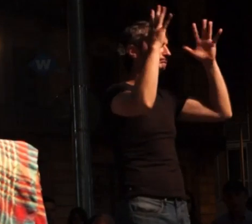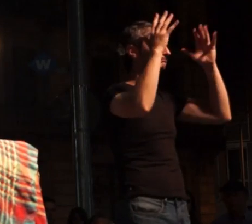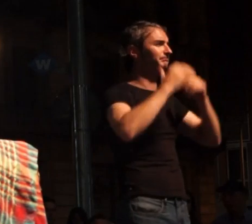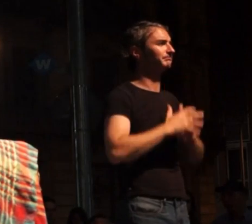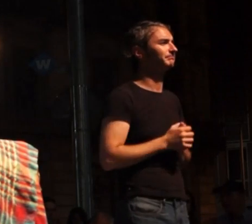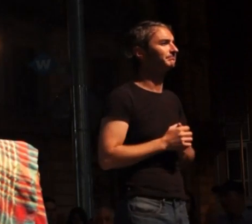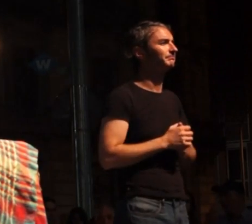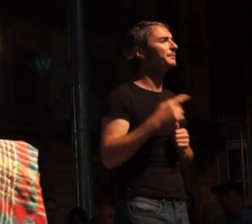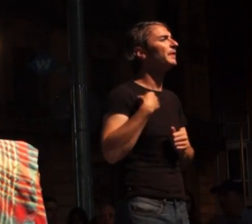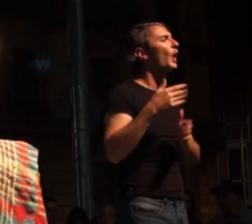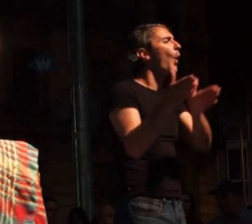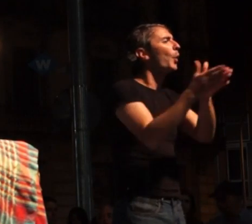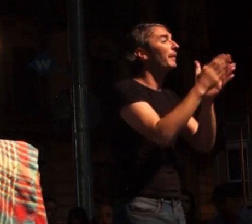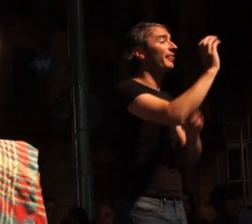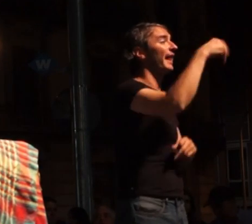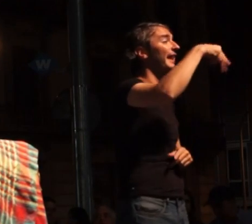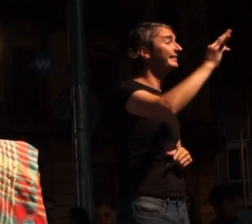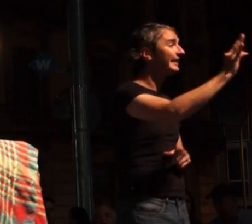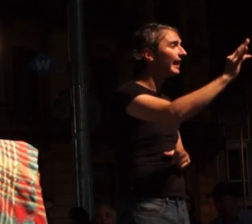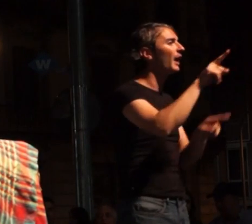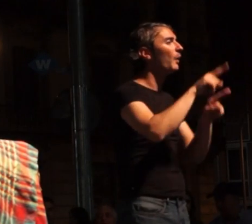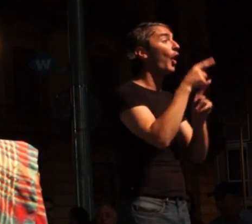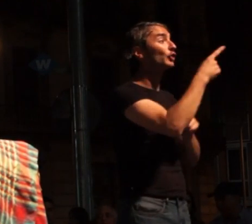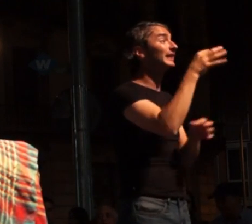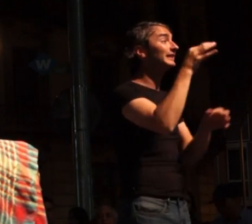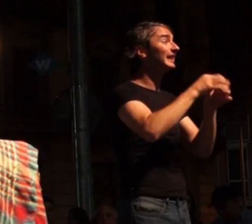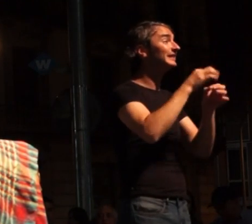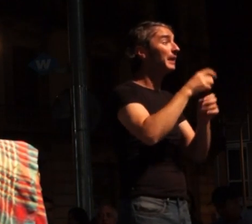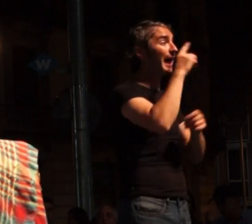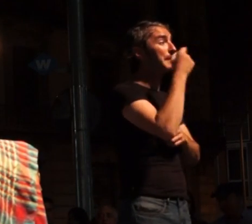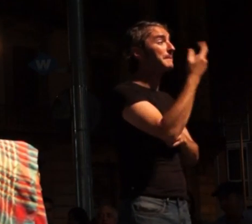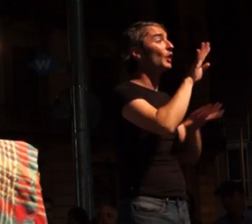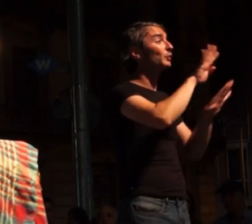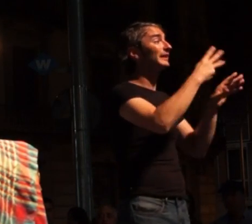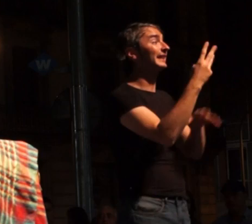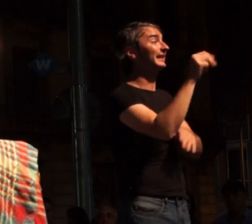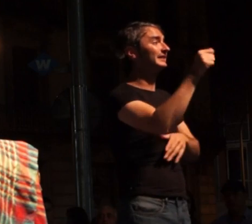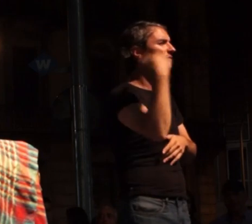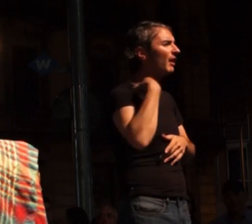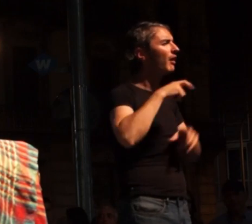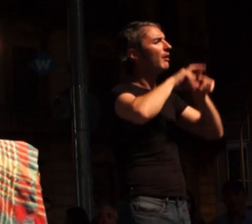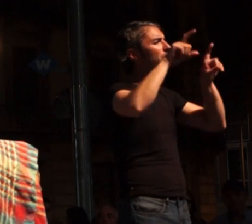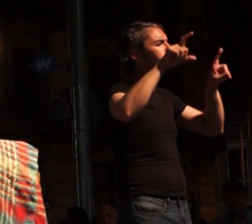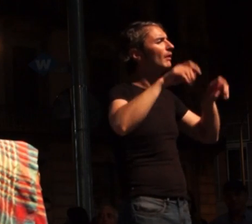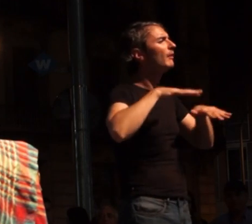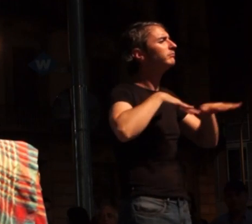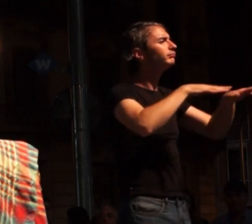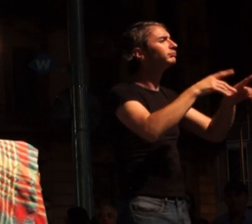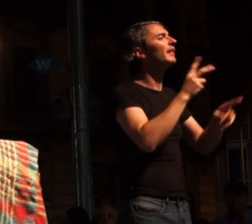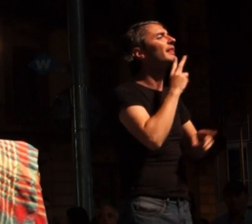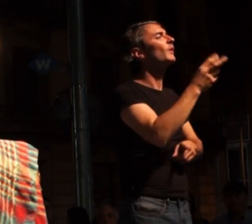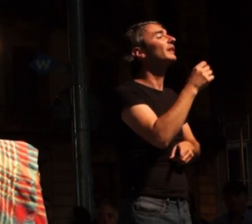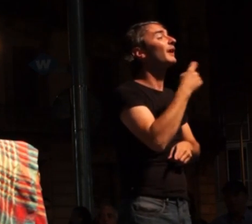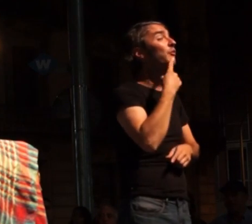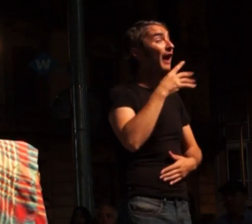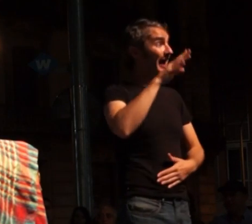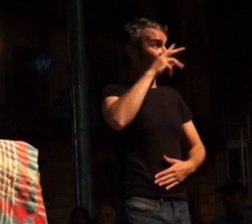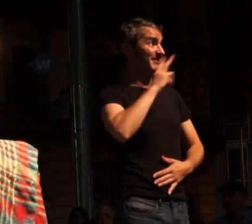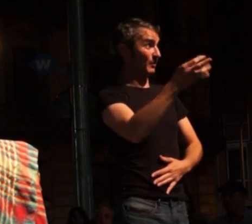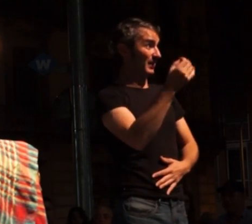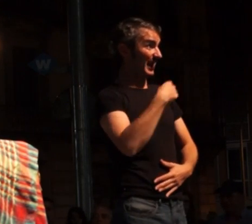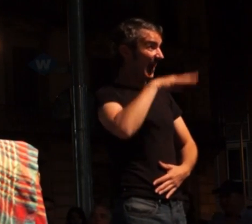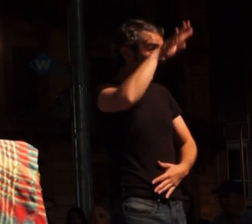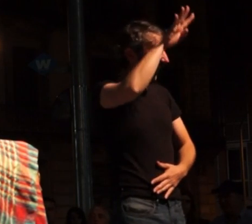Els companys de la CNT, que l'11 de setembre del 36 manifestaven: «Los catalanes de